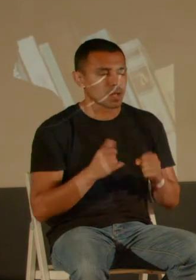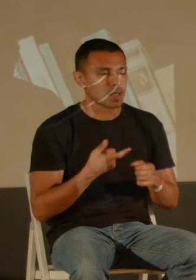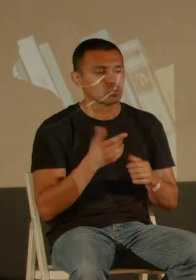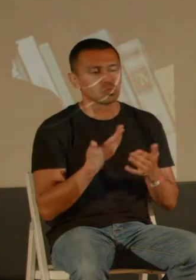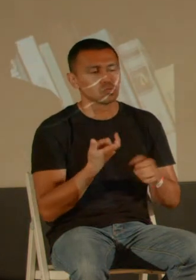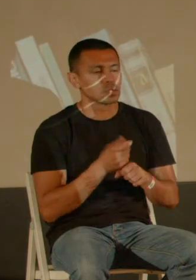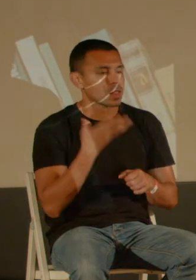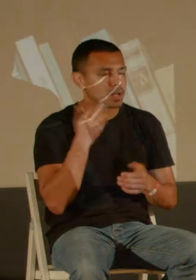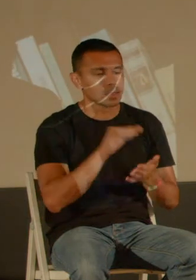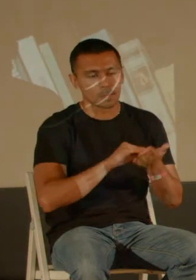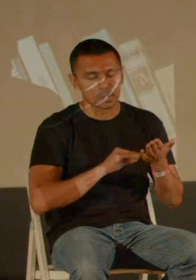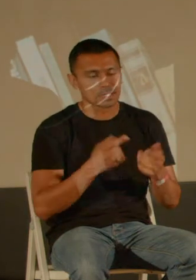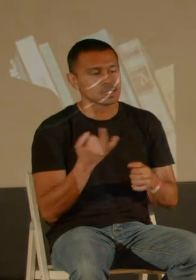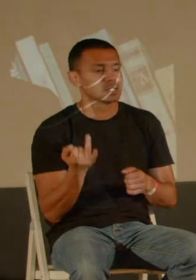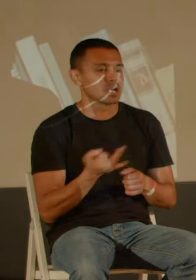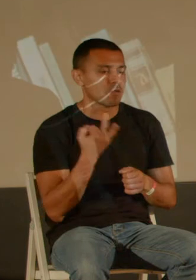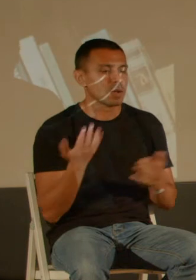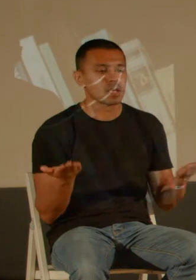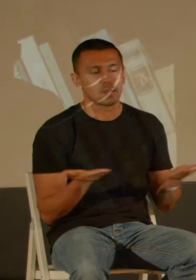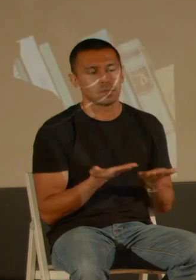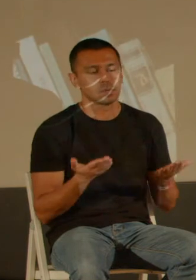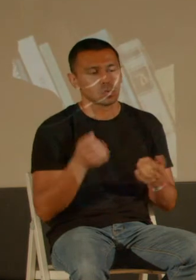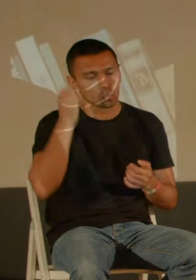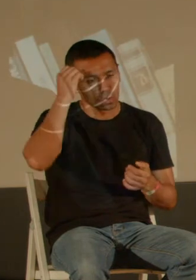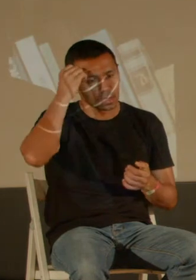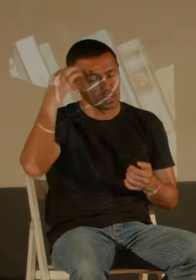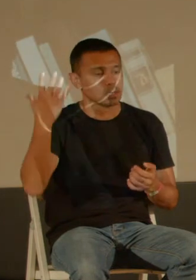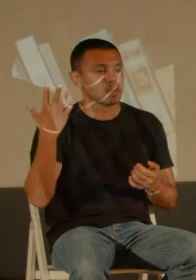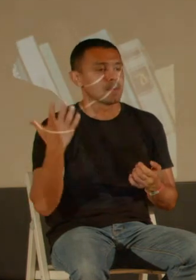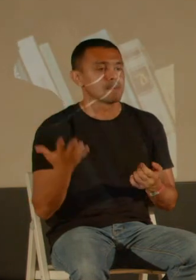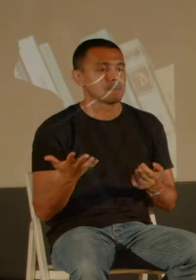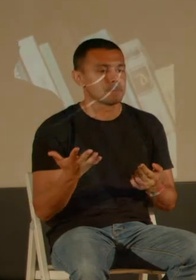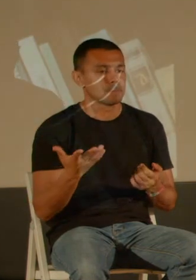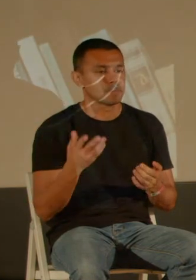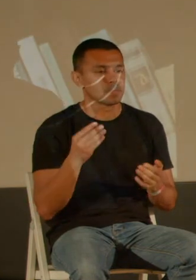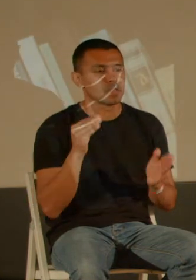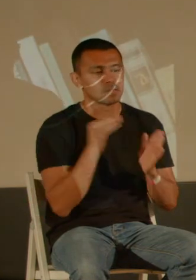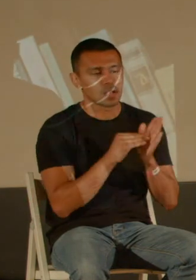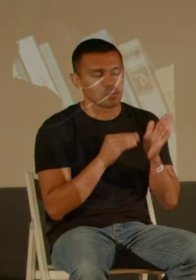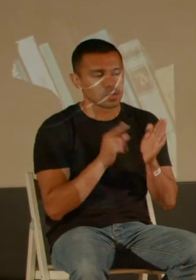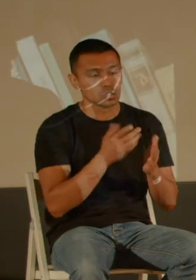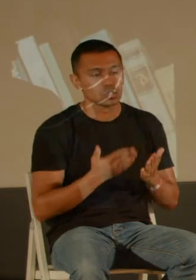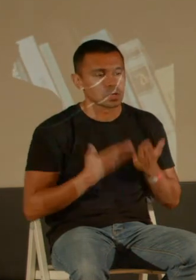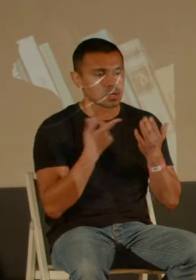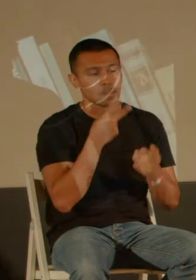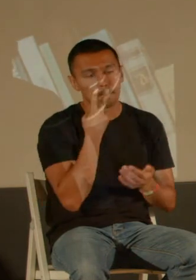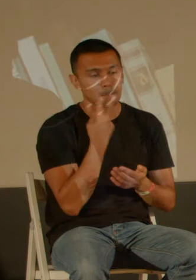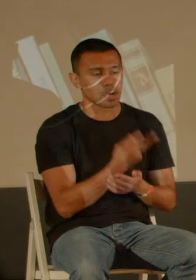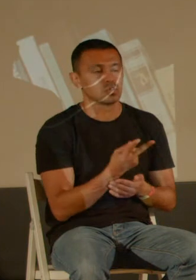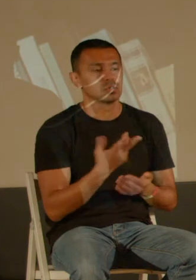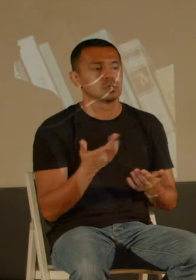написана з цікавими якимись культурологічними вставками. Тобто ти читаєш і ти